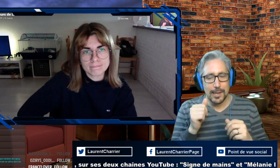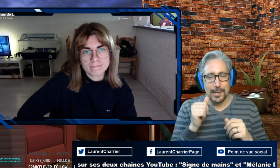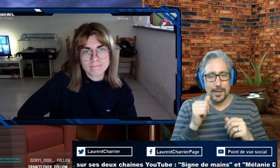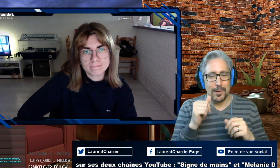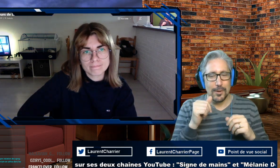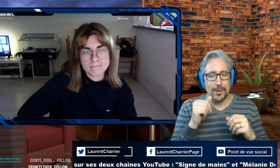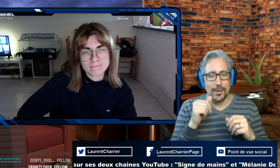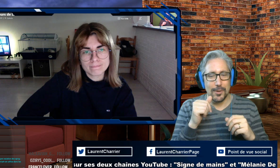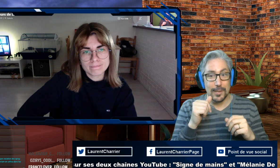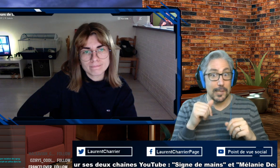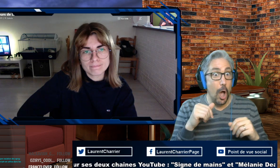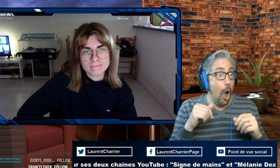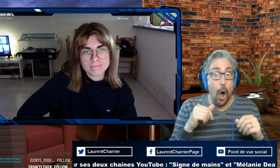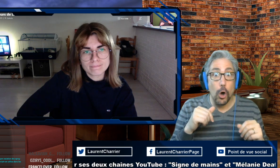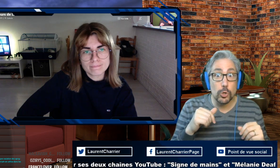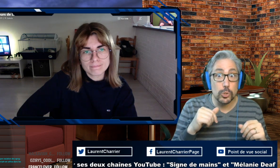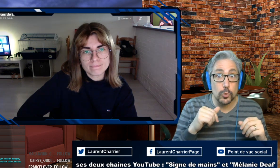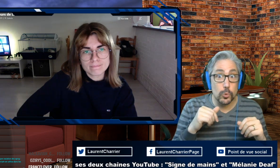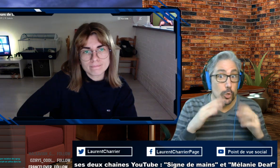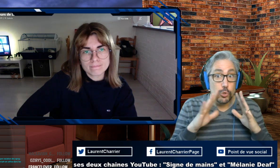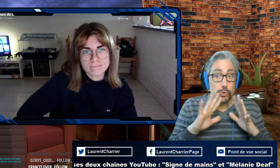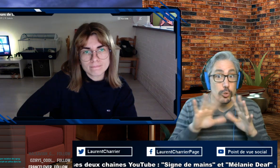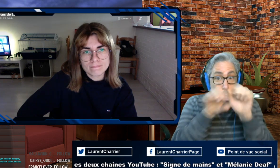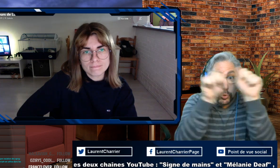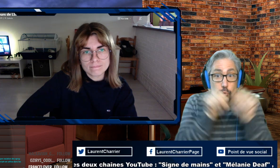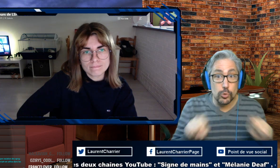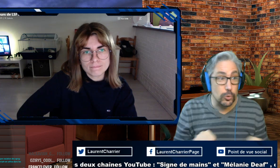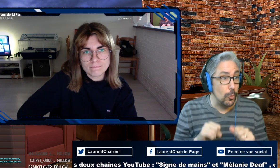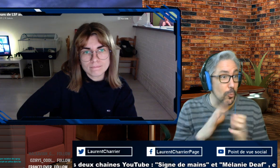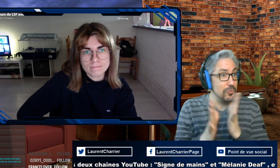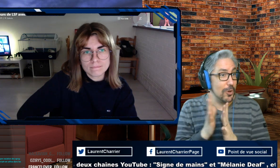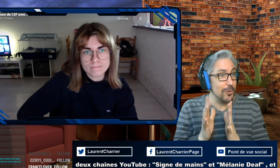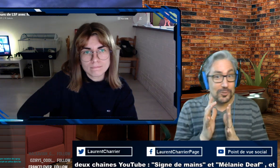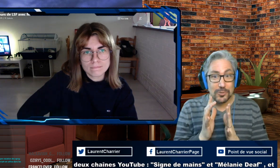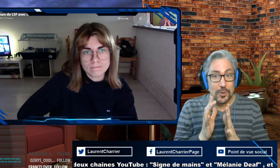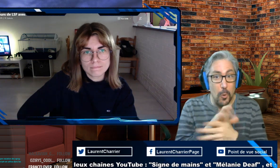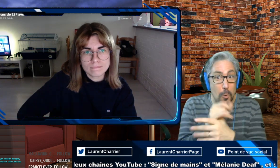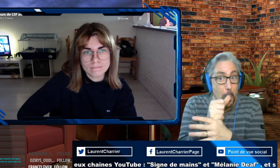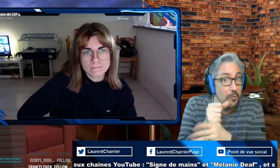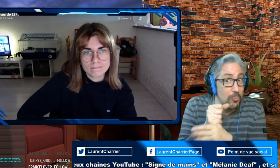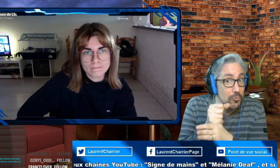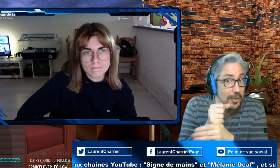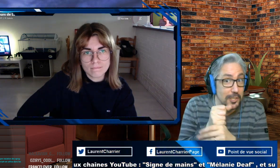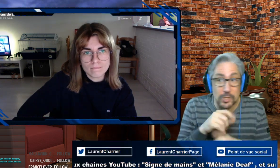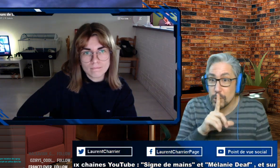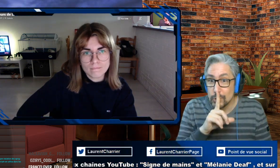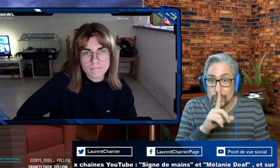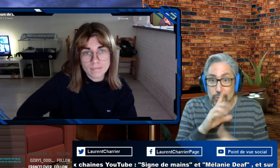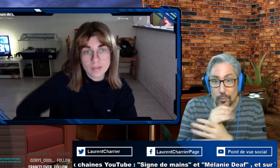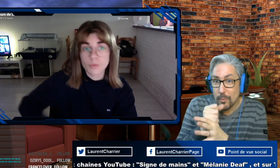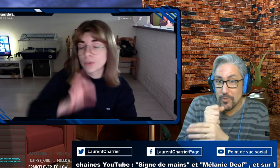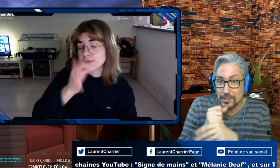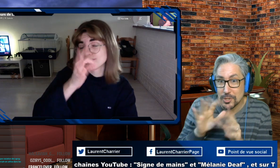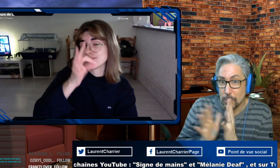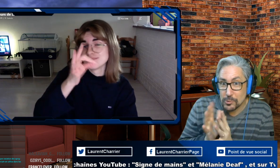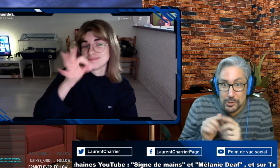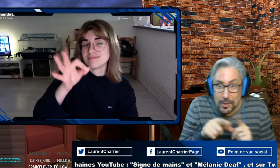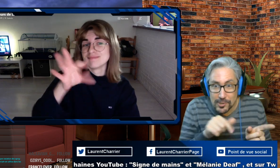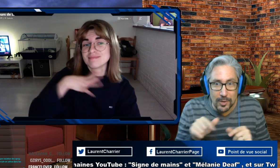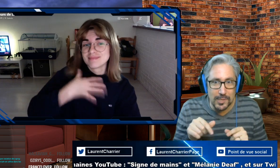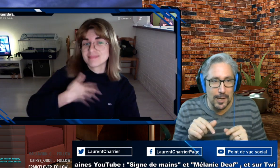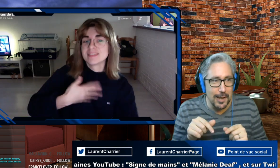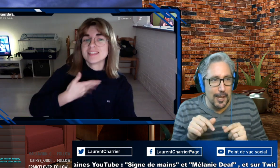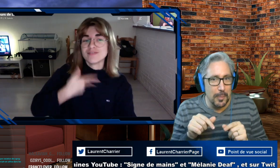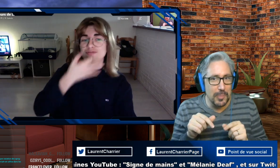l'école. Ils disaient, oh, c'est trop bien le signer, on va pouvoir tricher, chut, on va Oui. pouvoir tricher, on